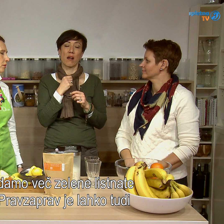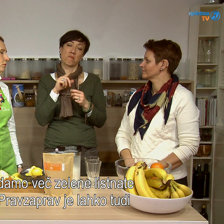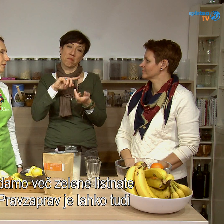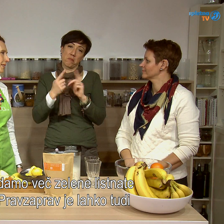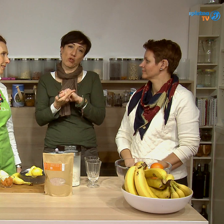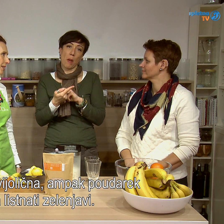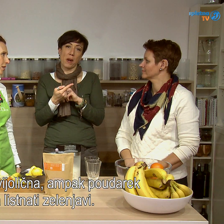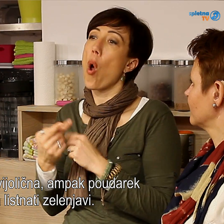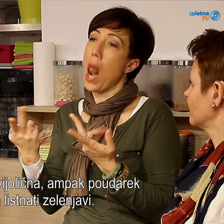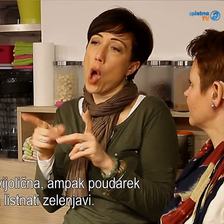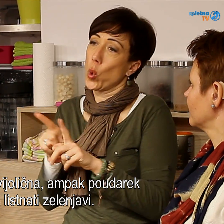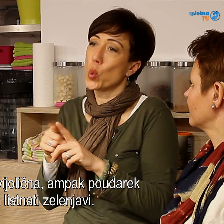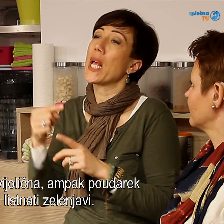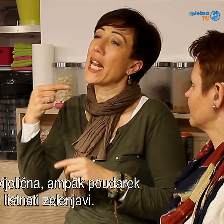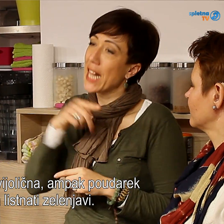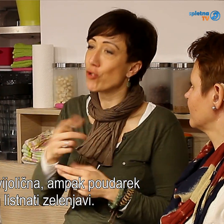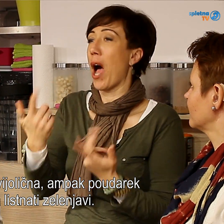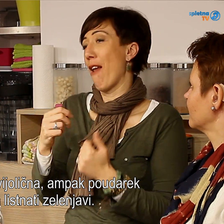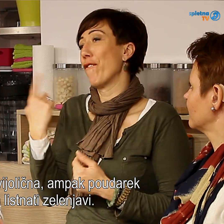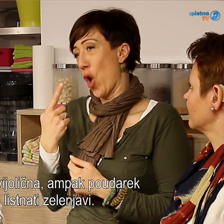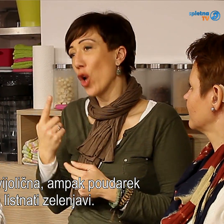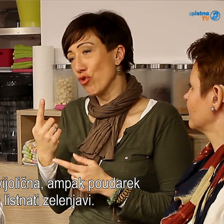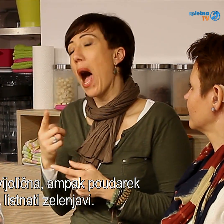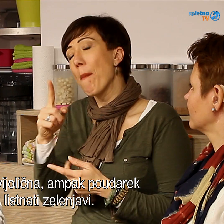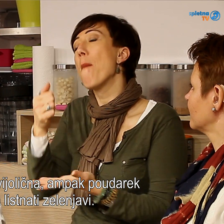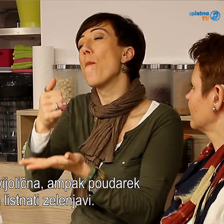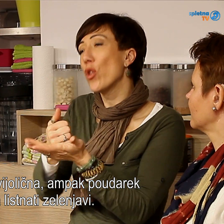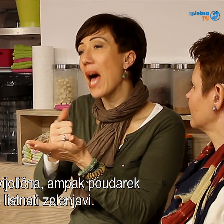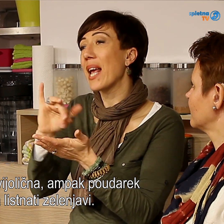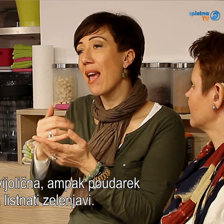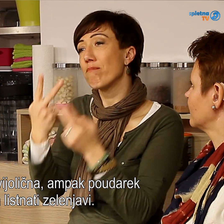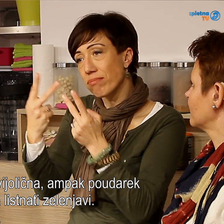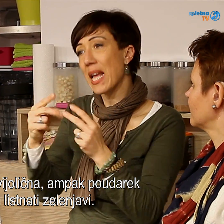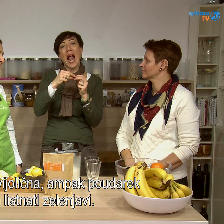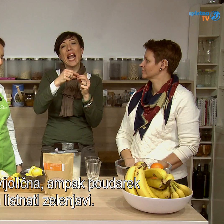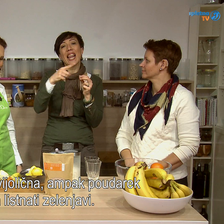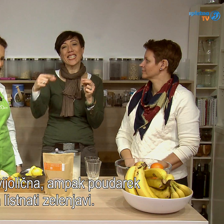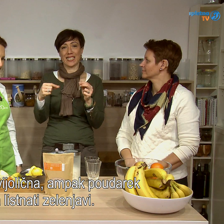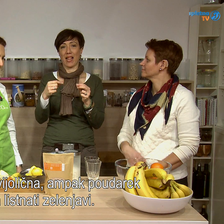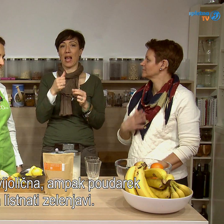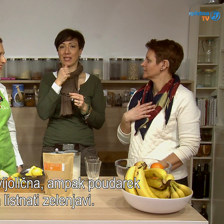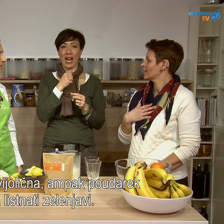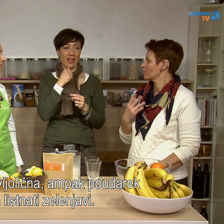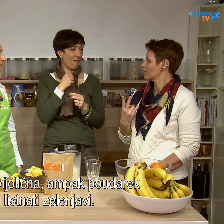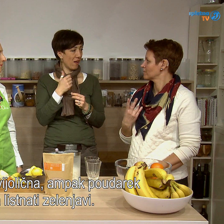Pravzaprav je lahko tudi rdeča ali pa vijolična, poudarek je na listnati zelenjavi.